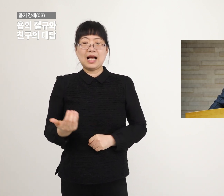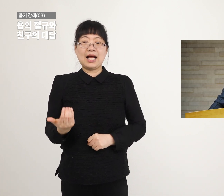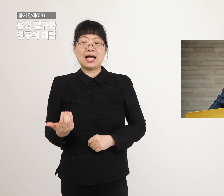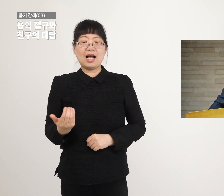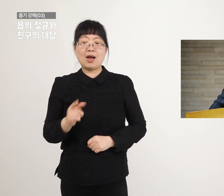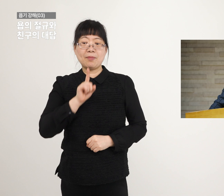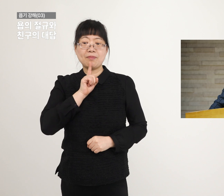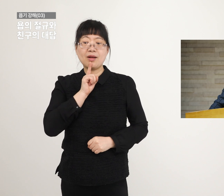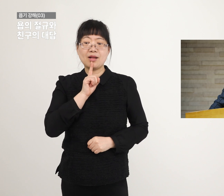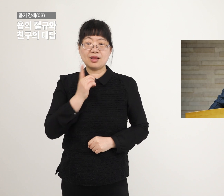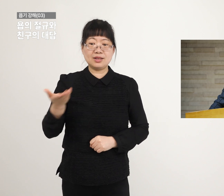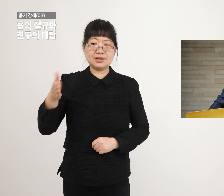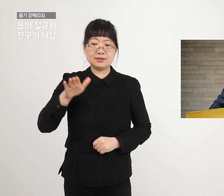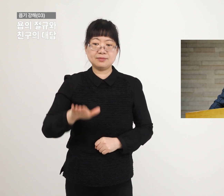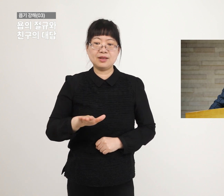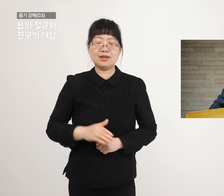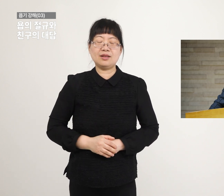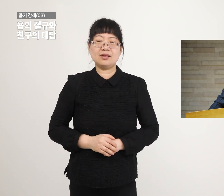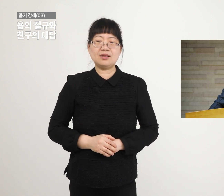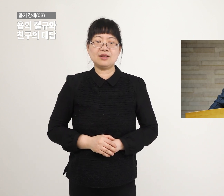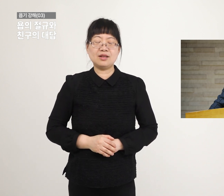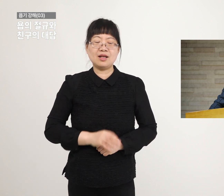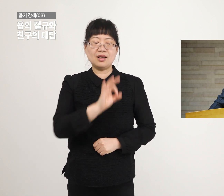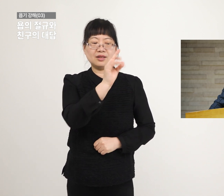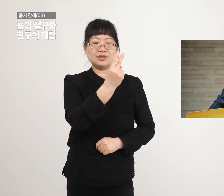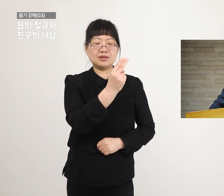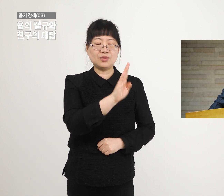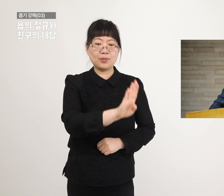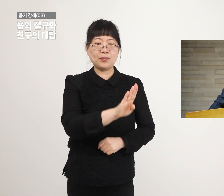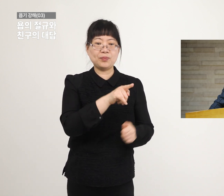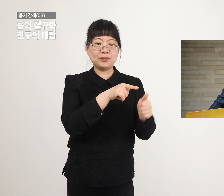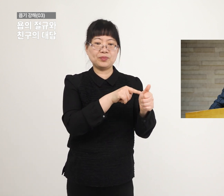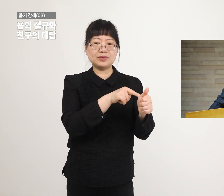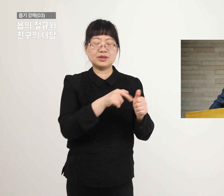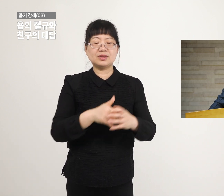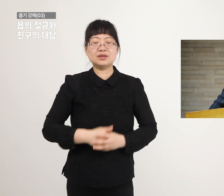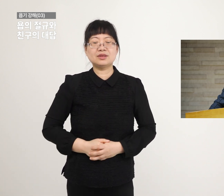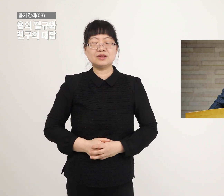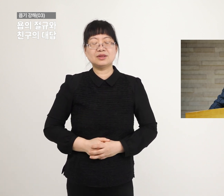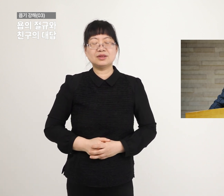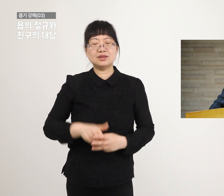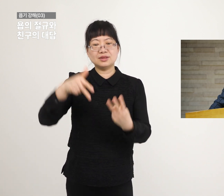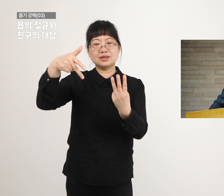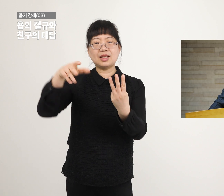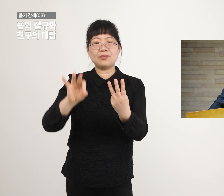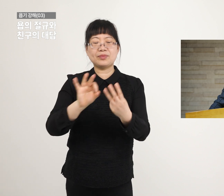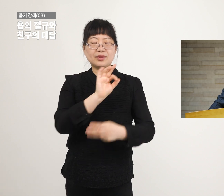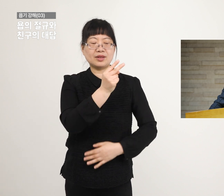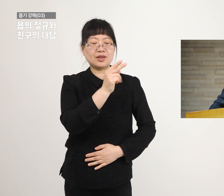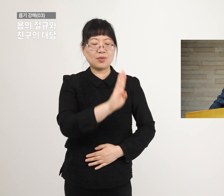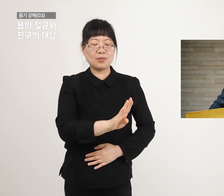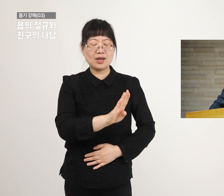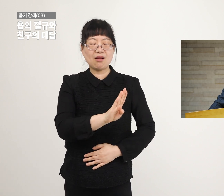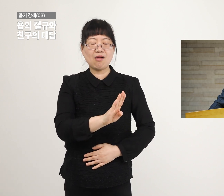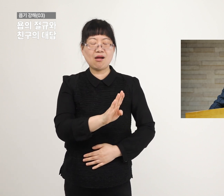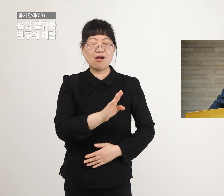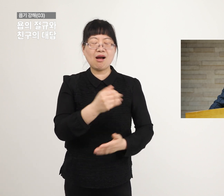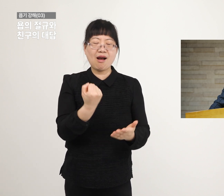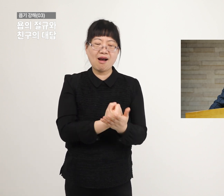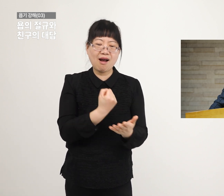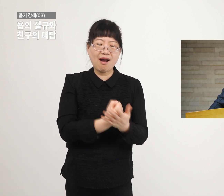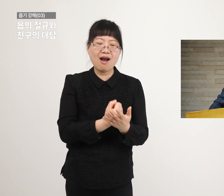아까도 말씀을 드렸지만 욥은 이 3장의 욥의 절규가